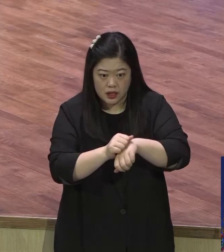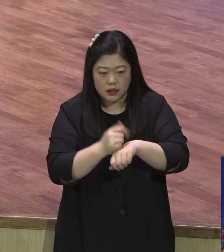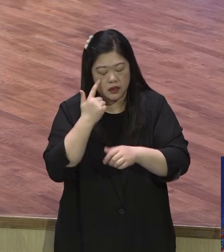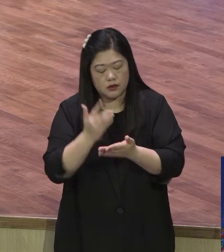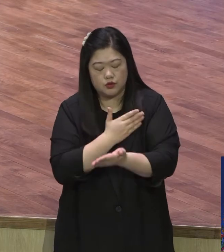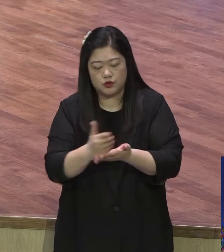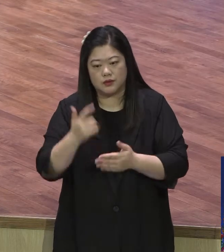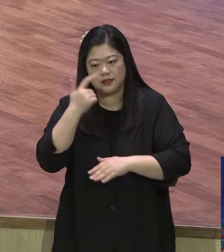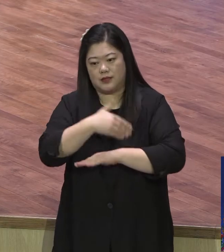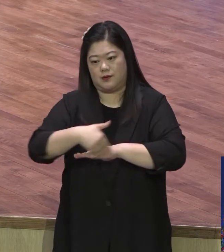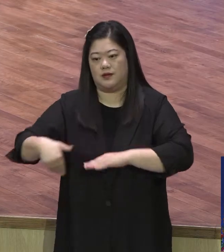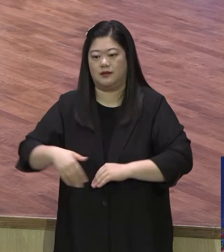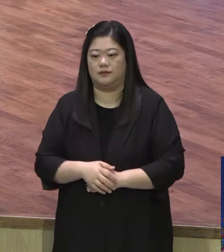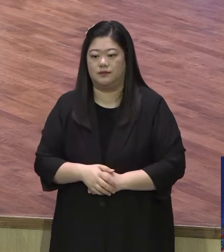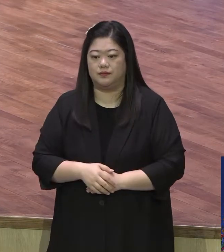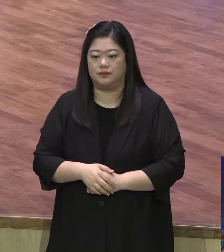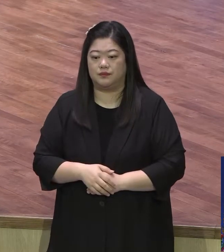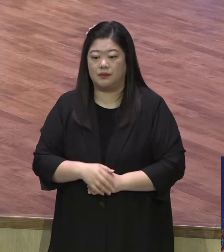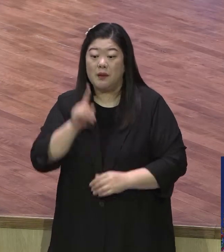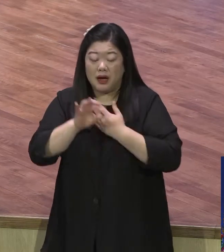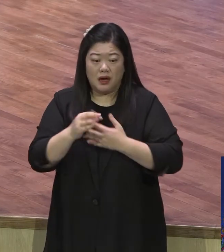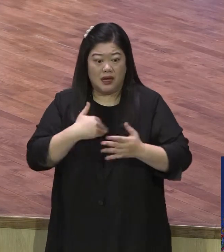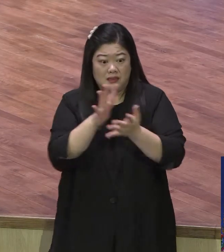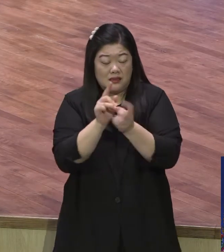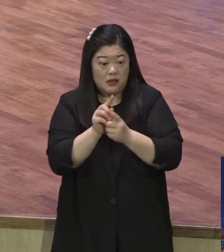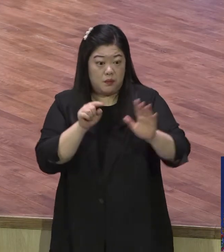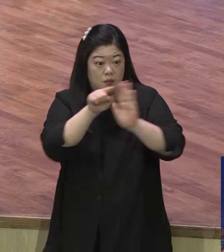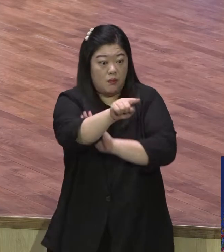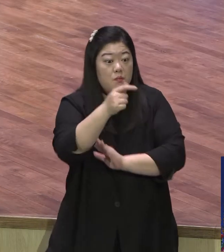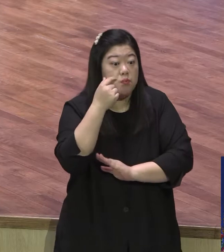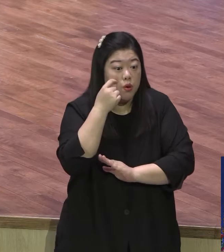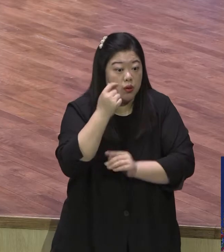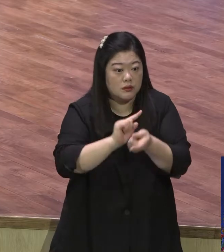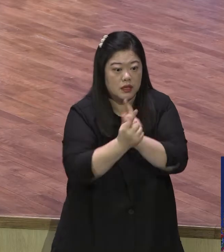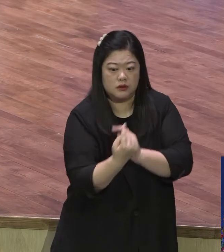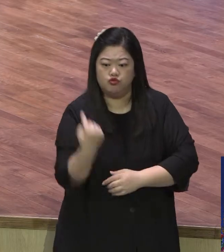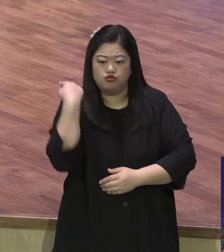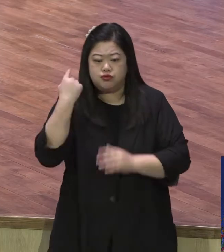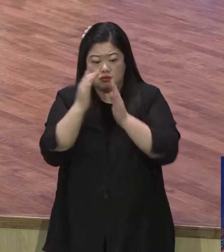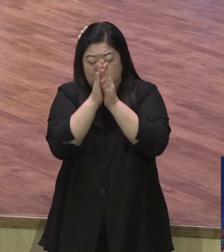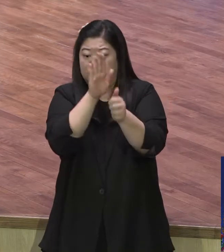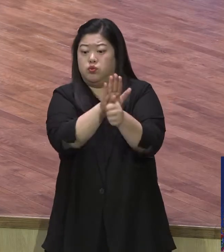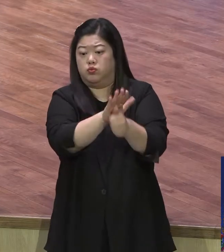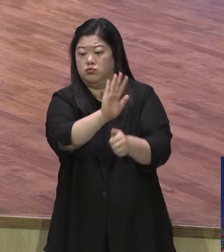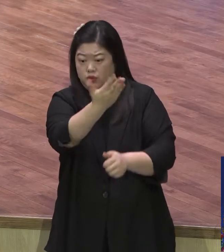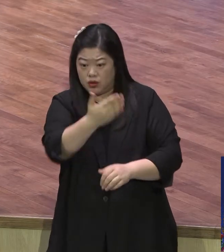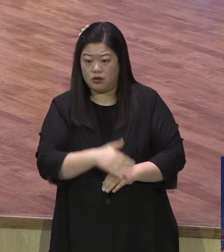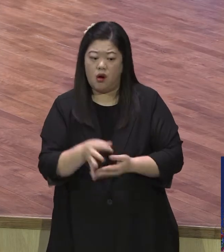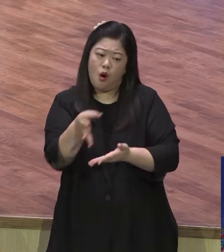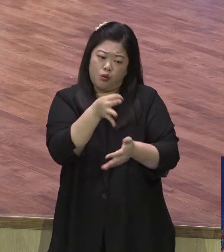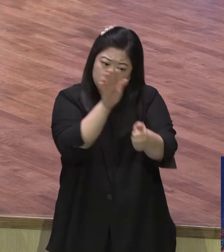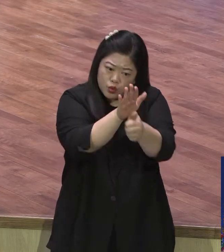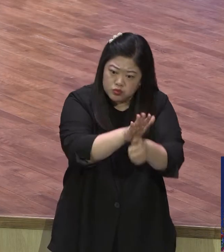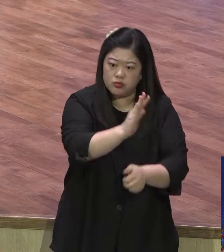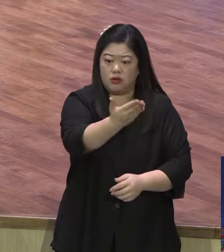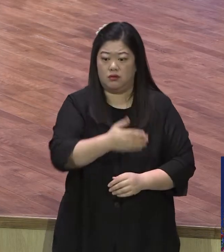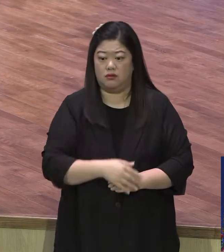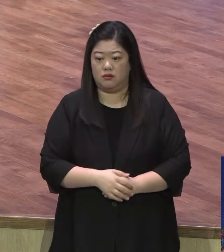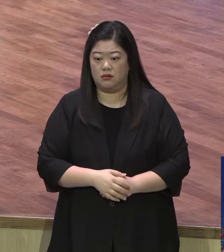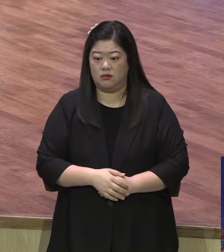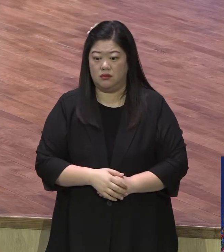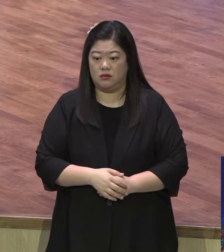전도자의 든든한 배경이 되겠다 그러면 끝난 거예요 아닙니까 그리스도가 항상 함께